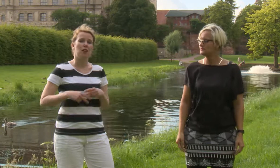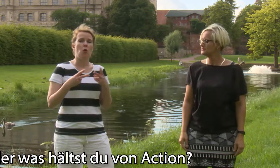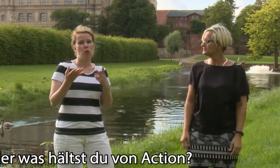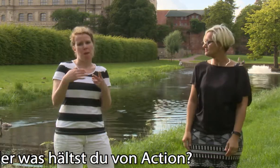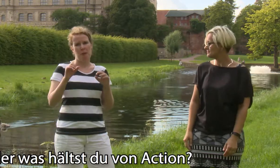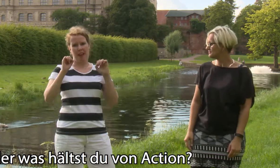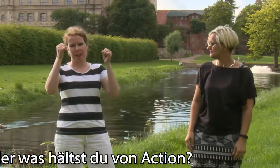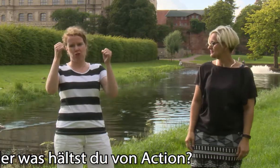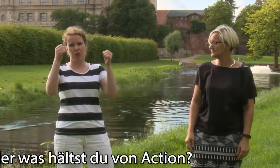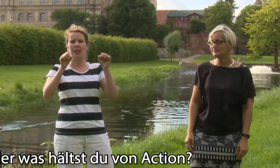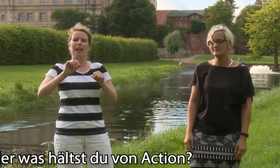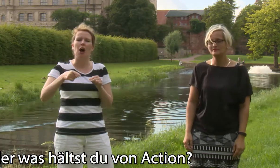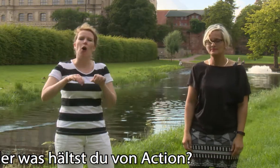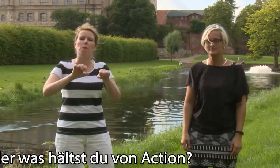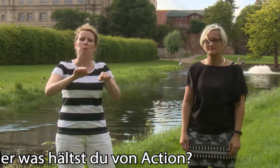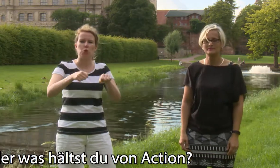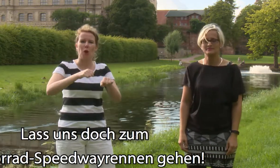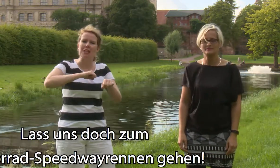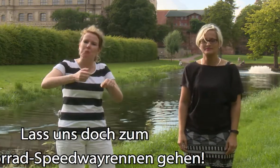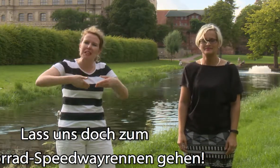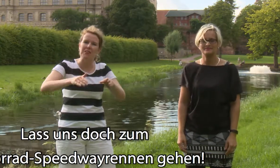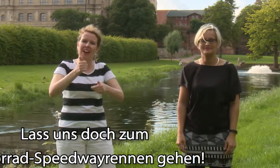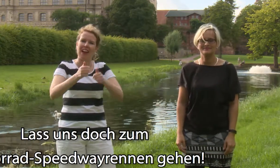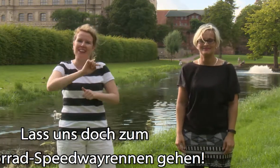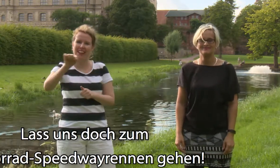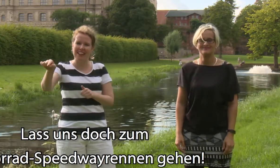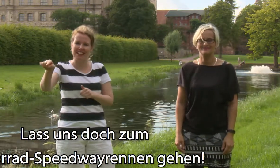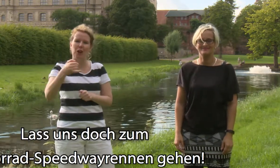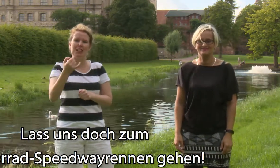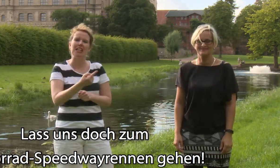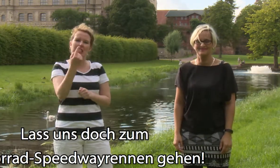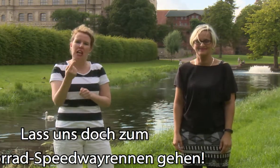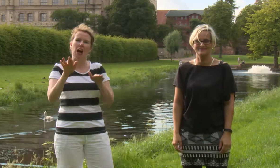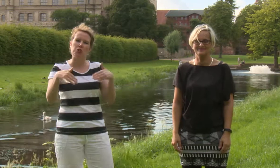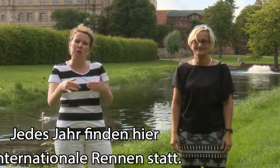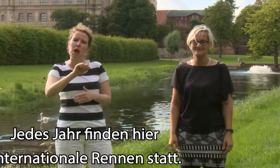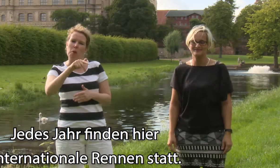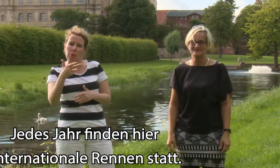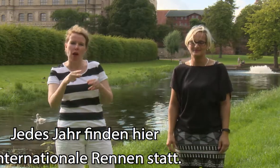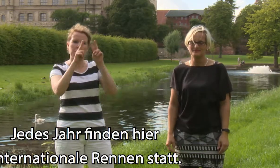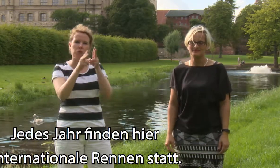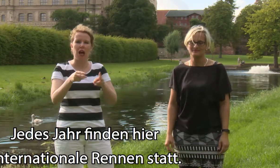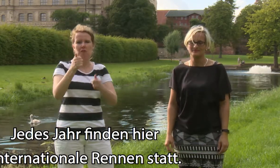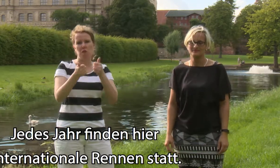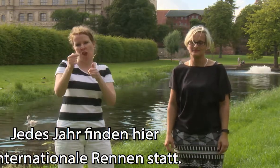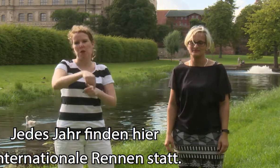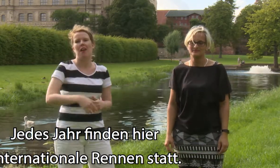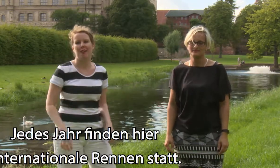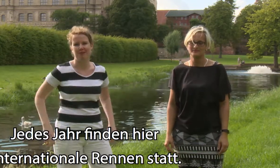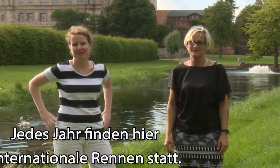Oder was hältst du von Action? Lass uns doch zum Motorrad-Speedway-Rennen gehen. Jedes Jahr finden hier internationale Rennen statt.